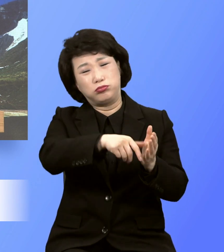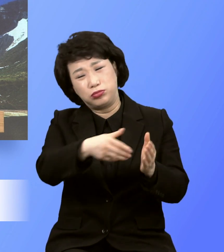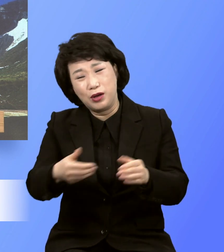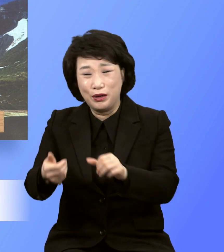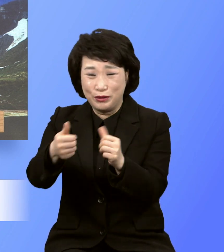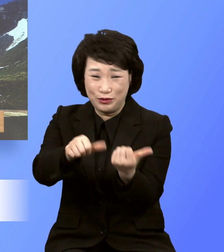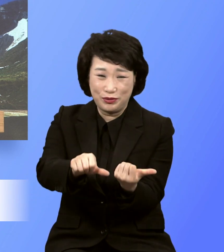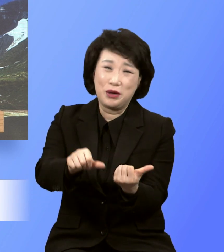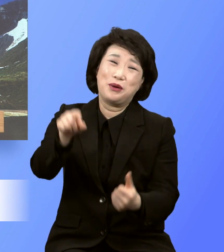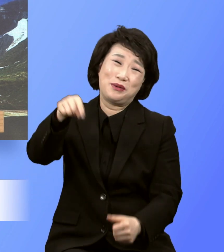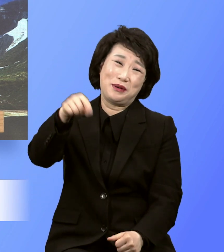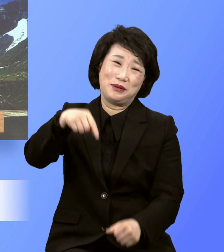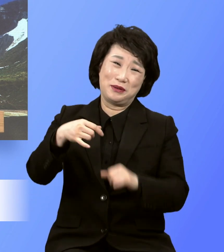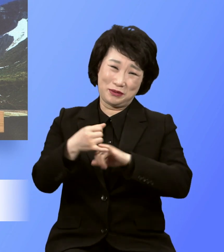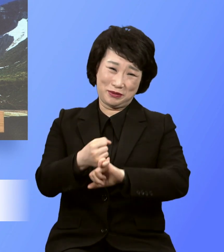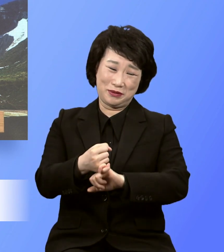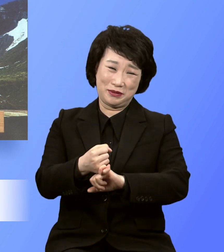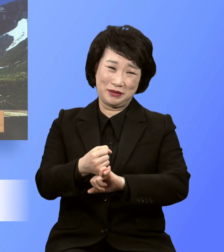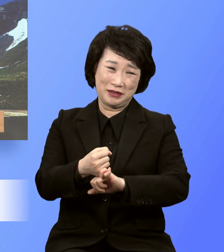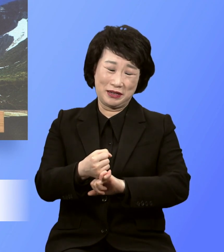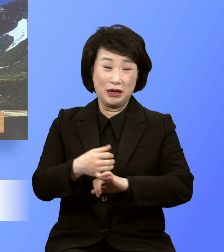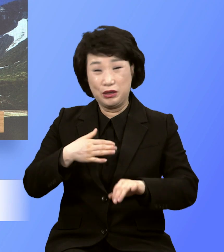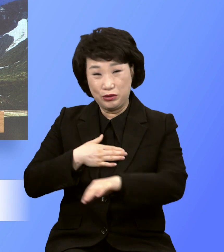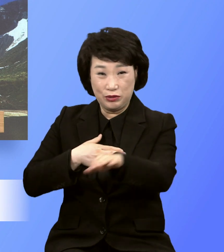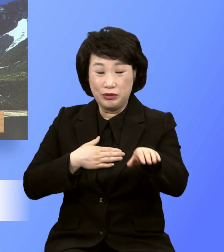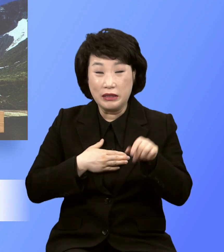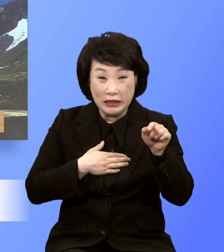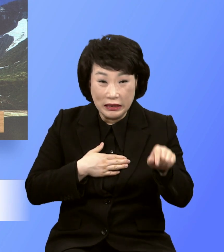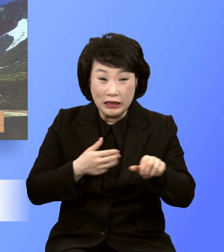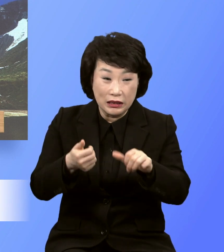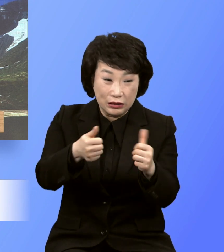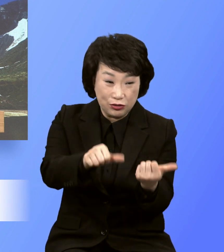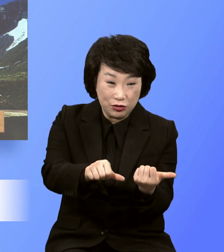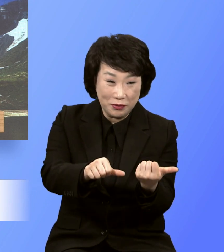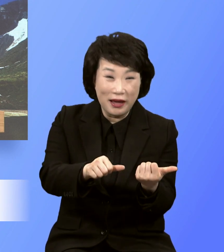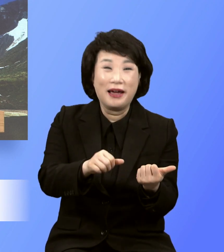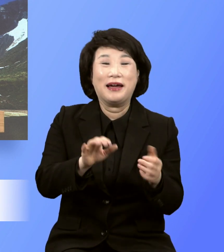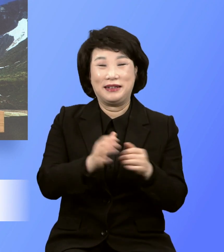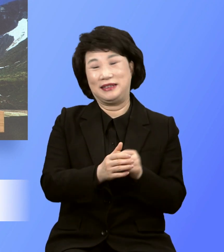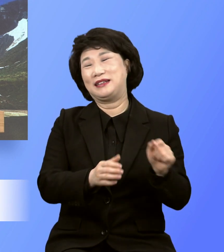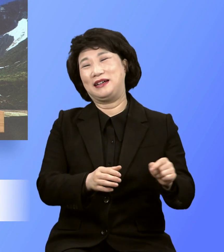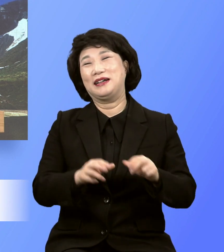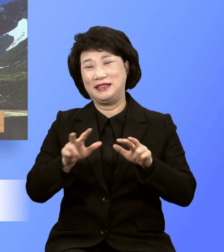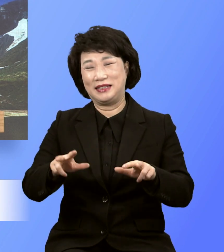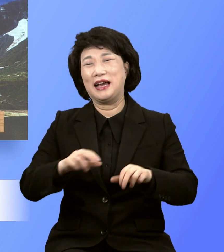반드시 죽는다는 거. 우리는 그 죽음의 자유가 있는 사람